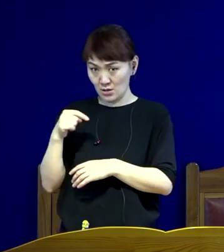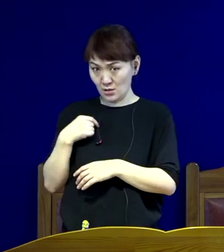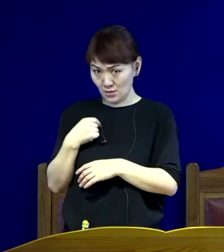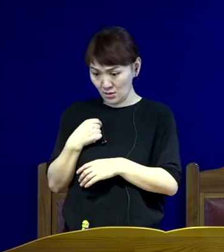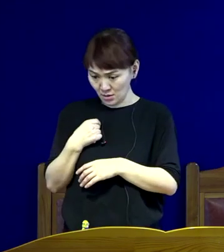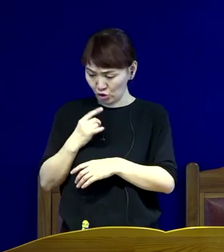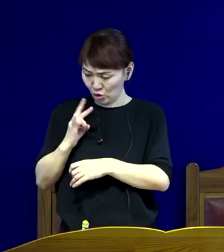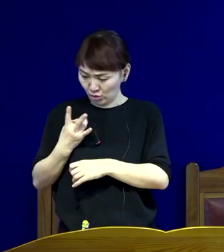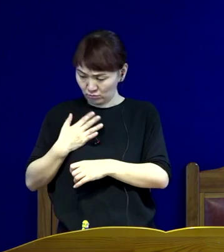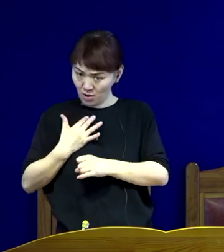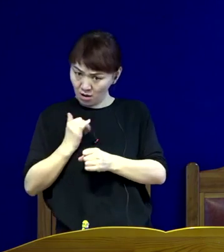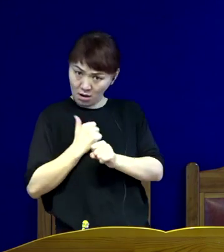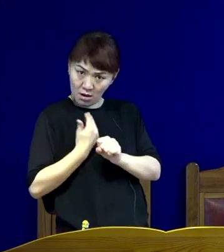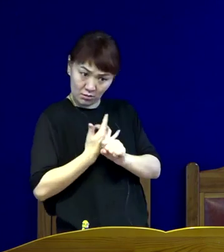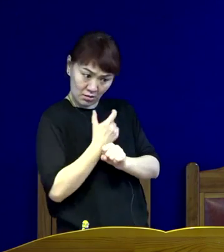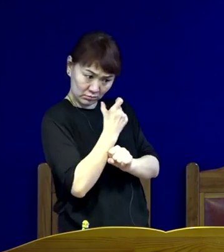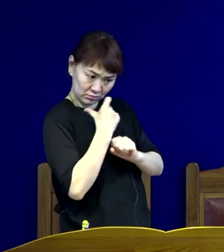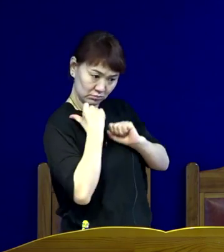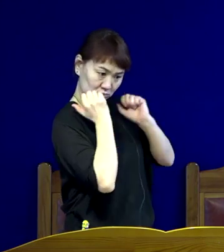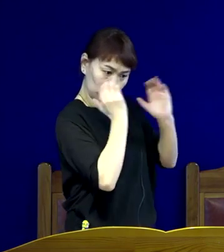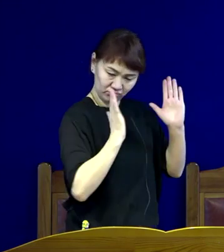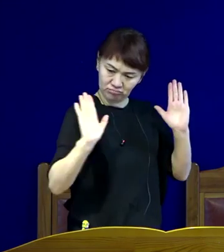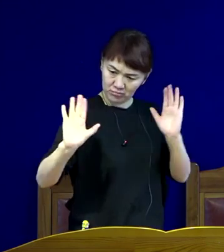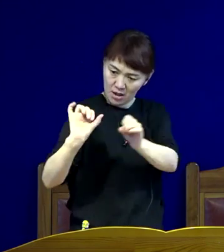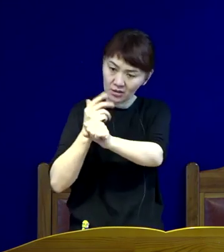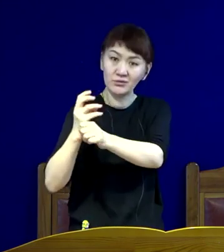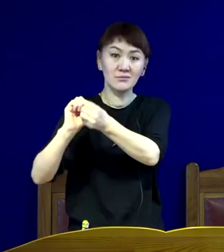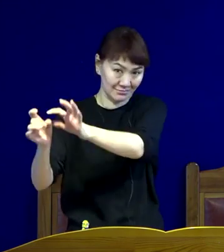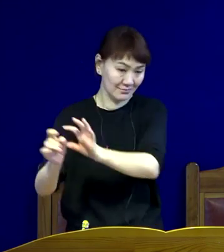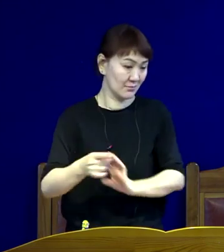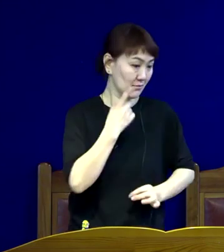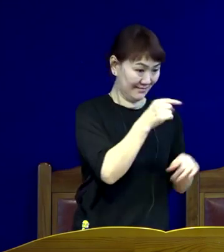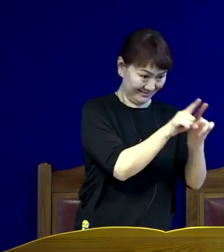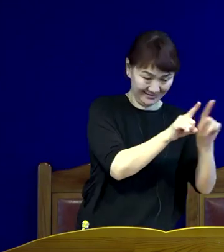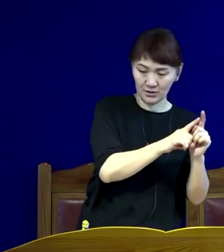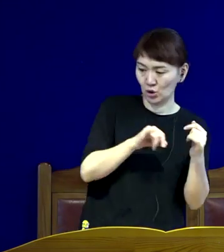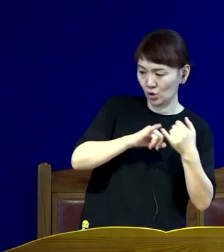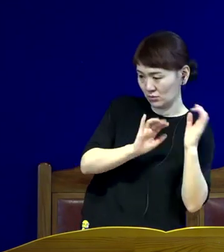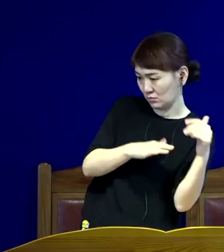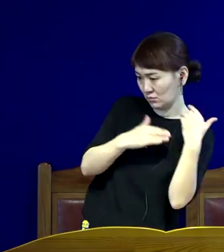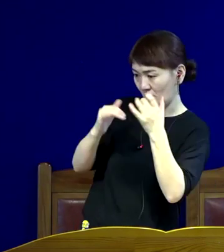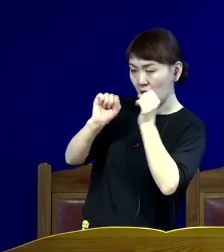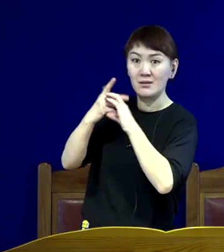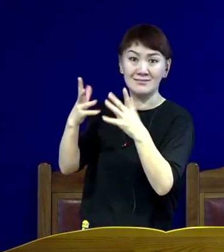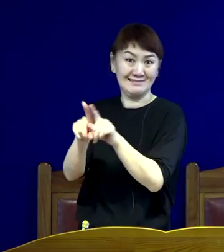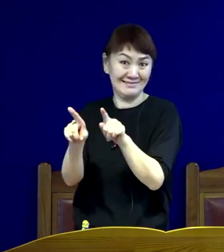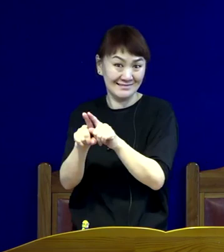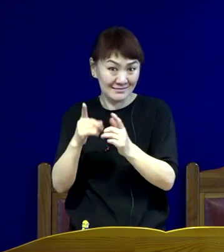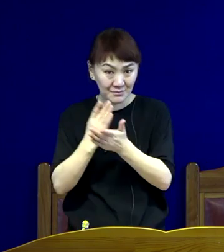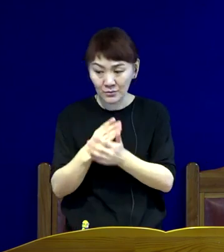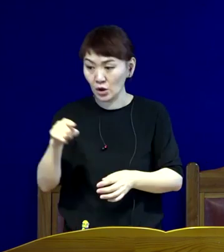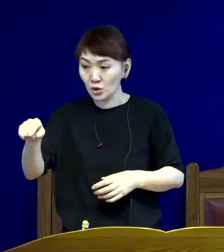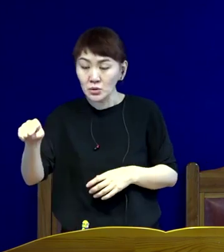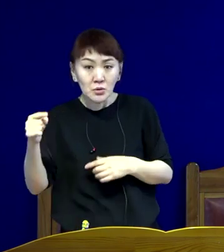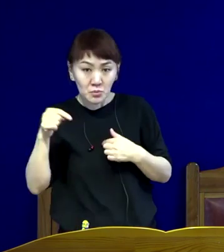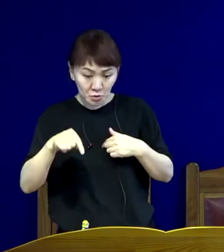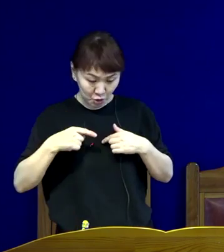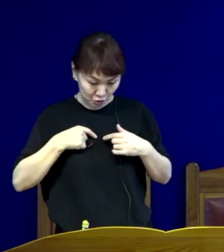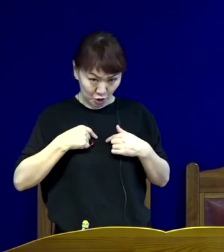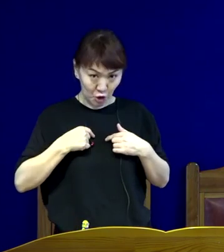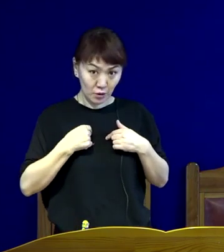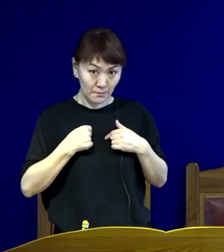4-р ишлэлдээ эхнэрийн биеийг мэдээх эрх мэдэл өөртөө бас харин нөхөрт нь байна. Үүнчлэн нөхрийн биеийг мэдэх нь